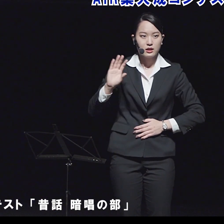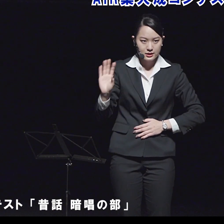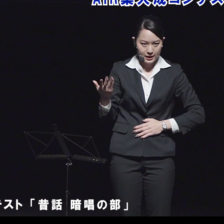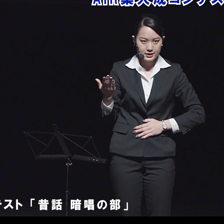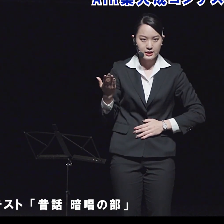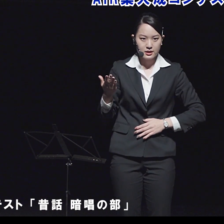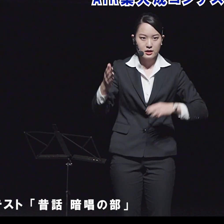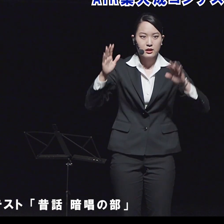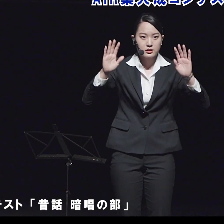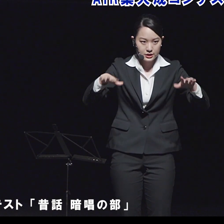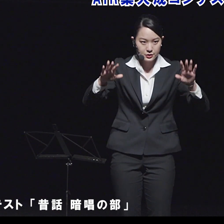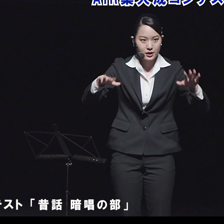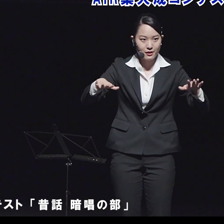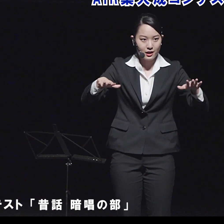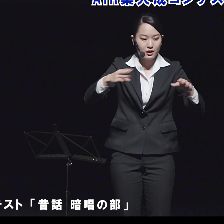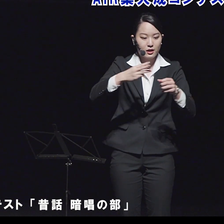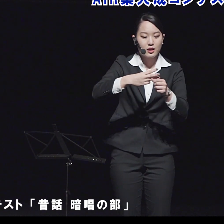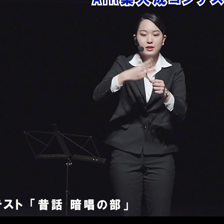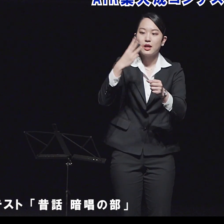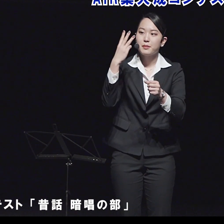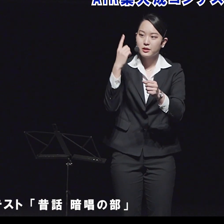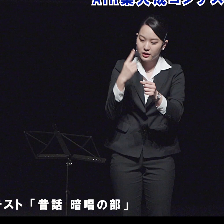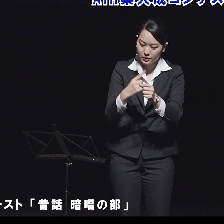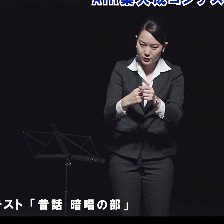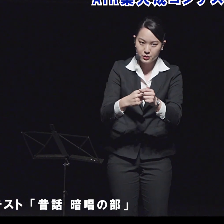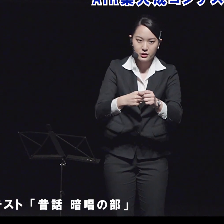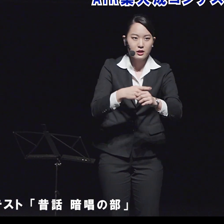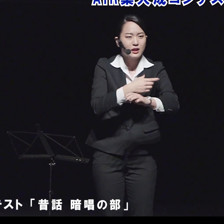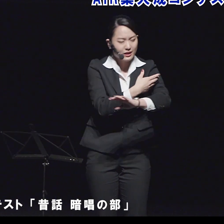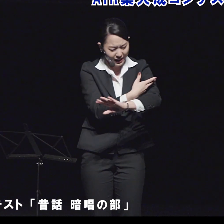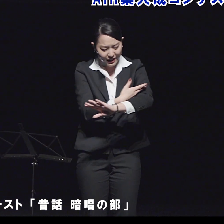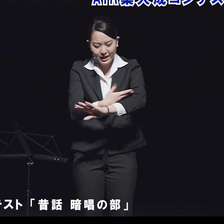しかし地上では300年という長い